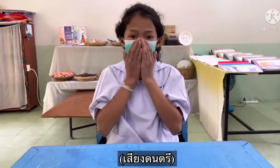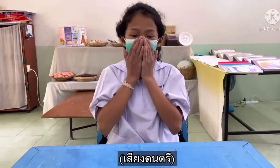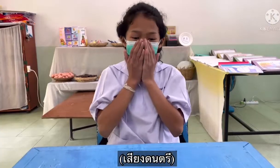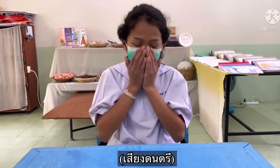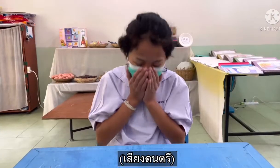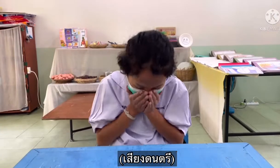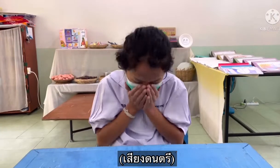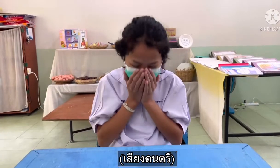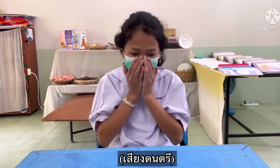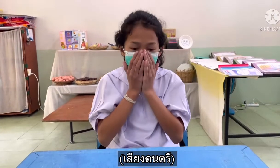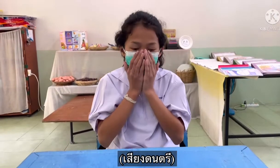ค่ะ